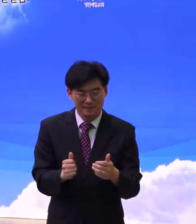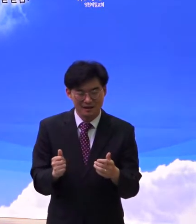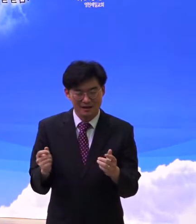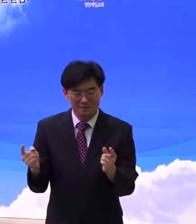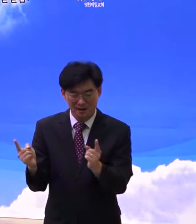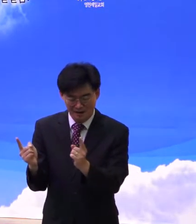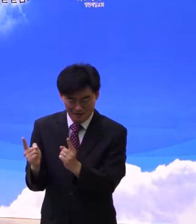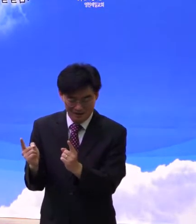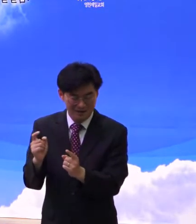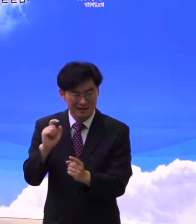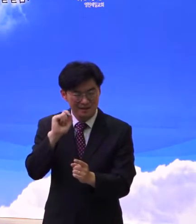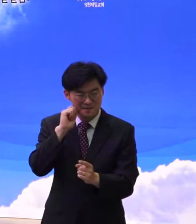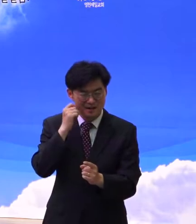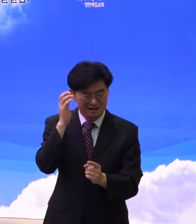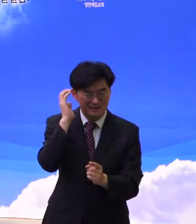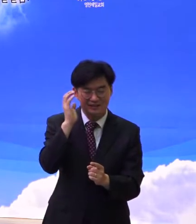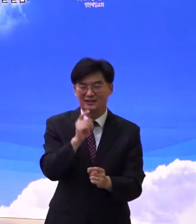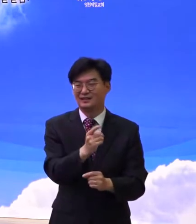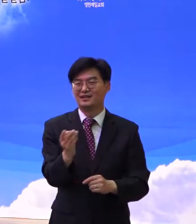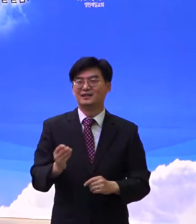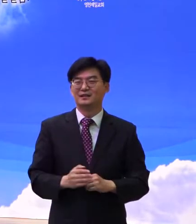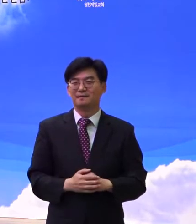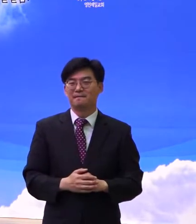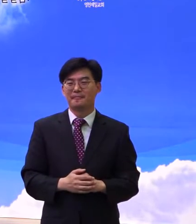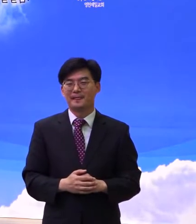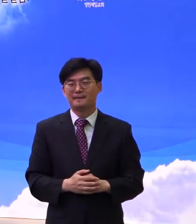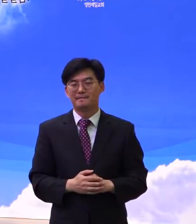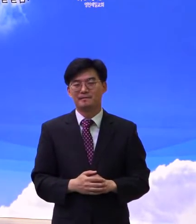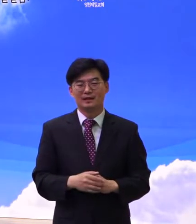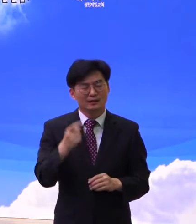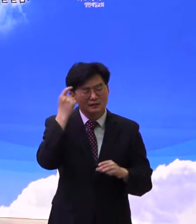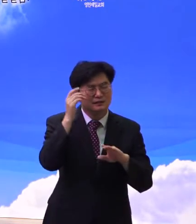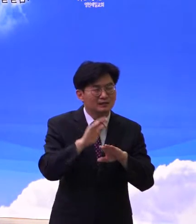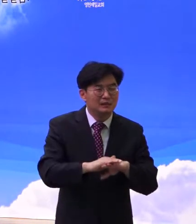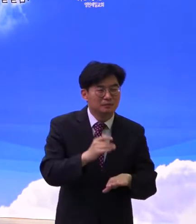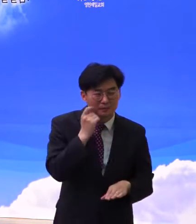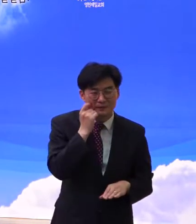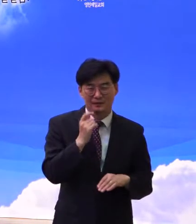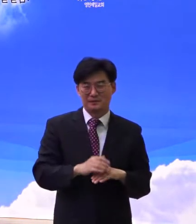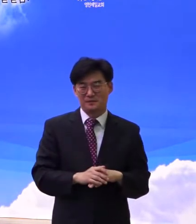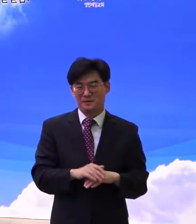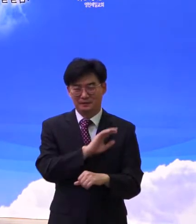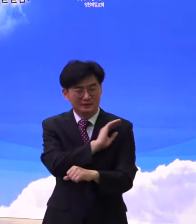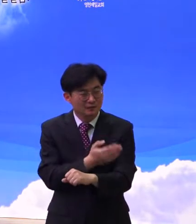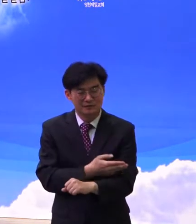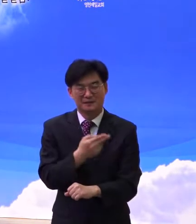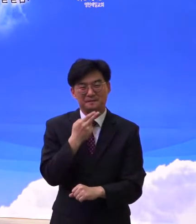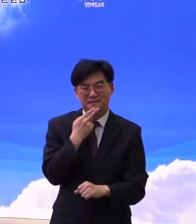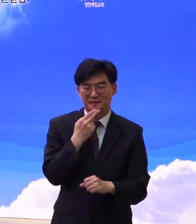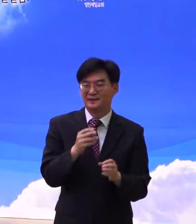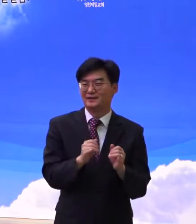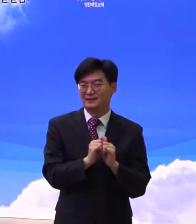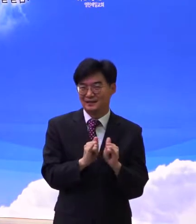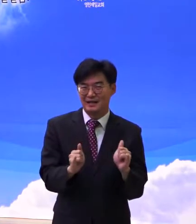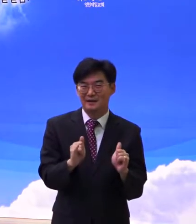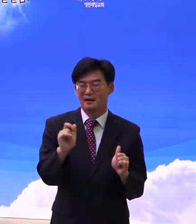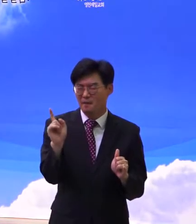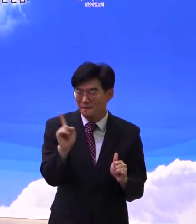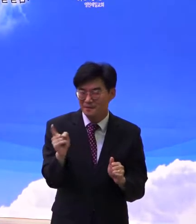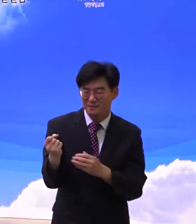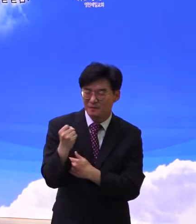많이 할지 모릅니다. 많은 거 공부할지 모릅니다. 그러나 우리는 지혜롭지도 못했고 능력도 없었고 아무런